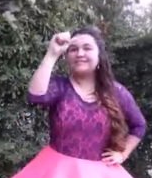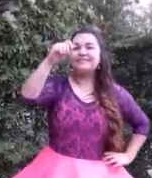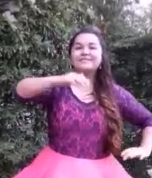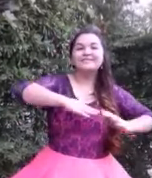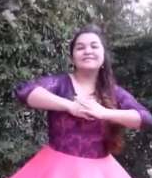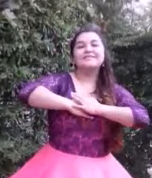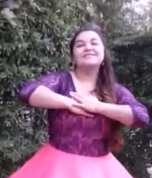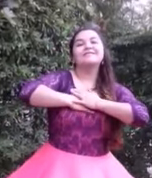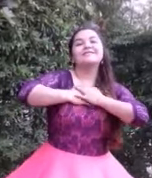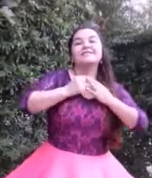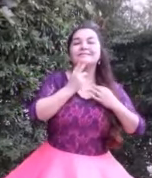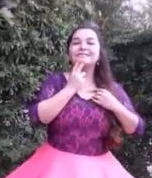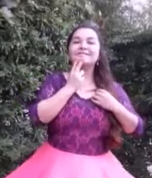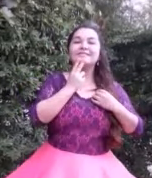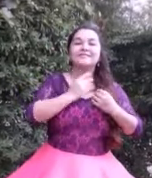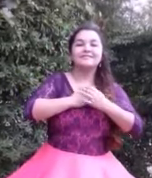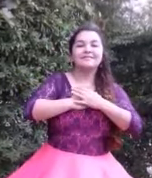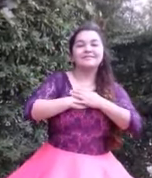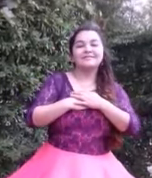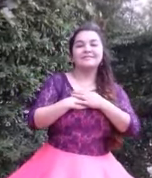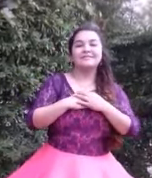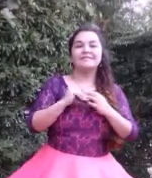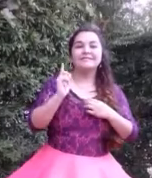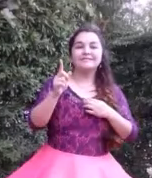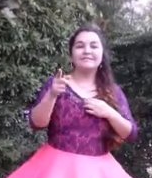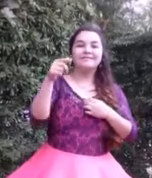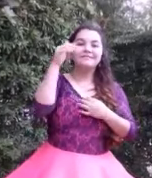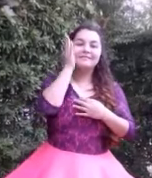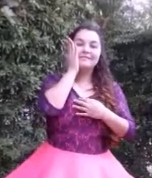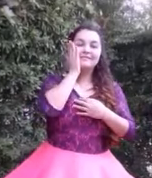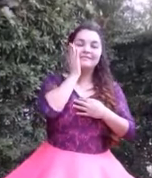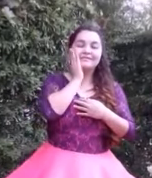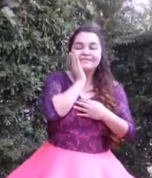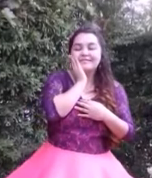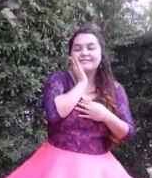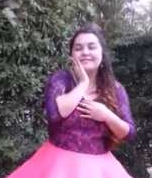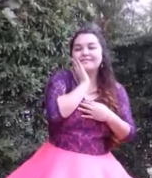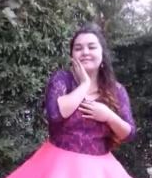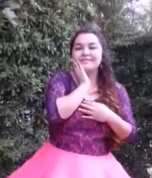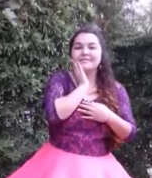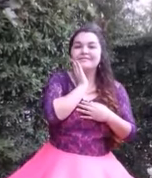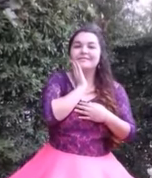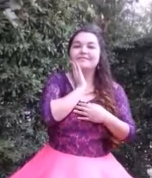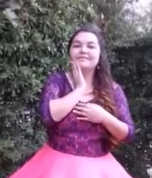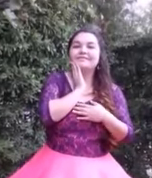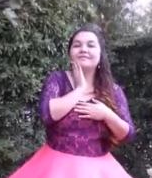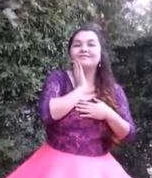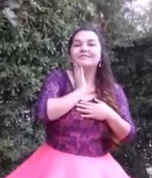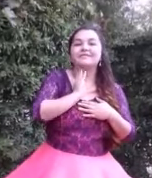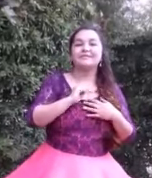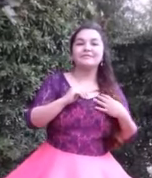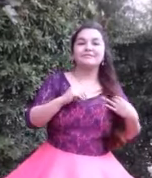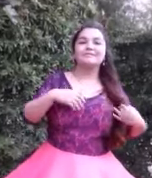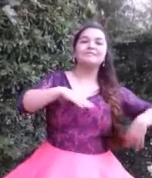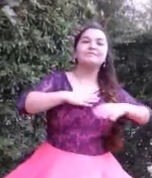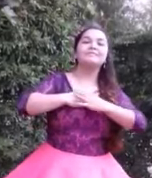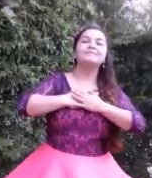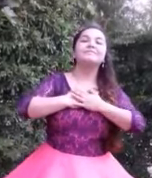Ay vida, en tus manos en mi piel Ay